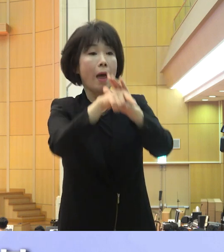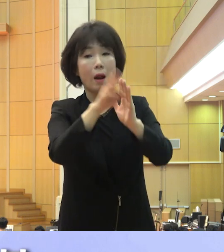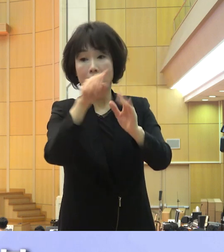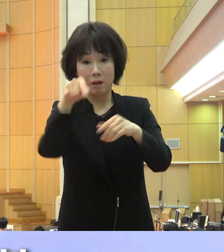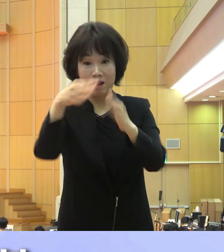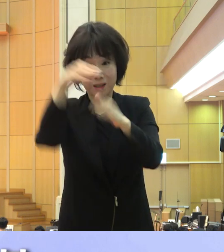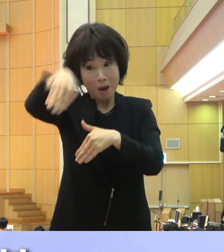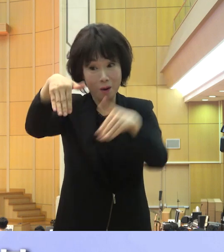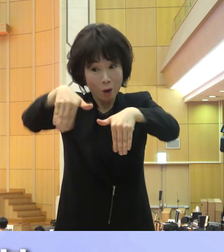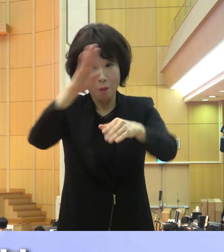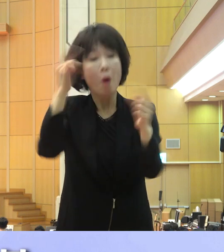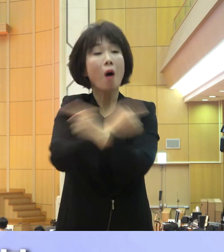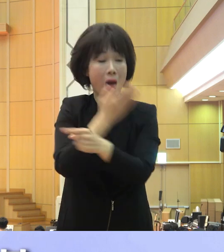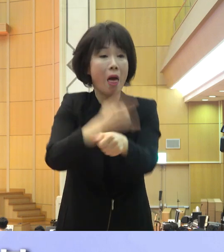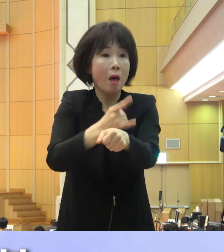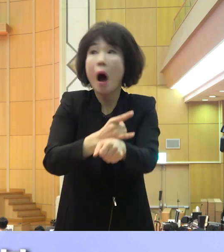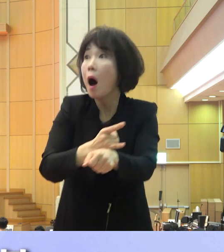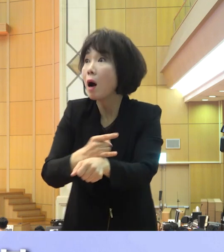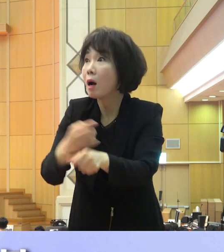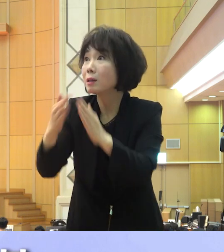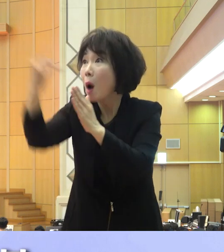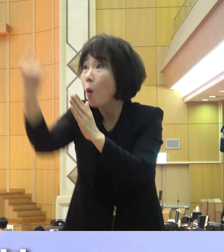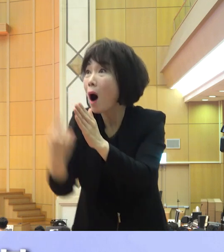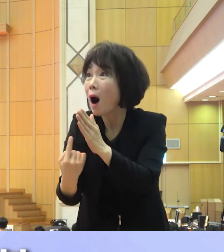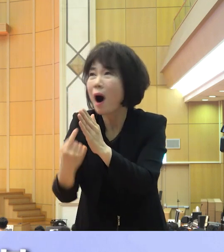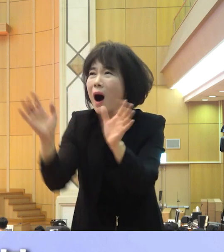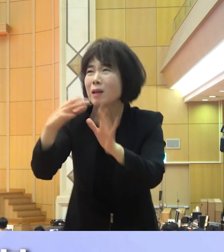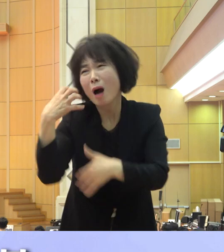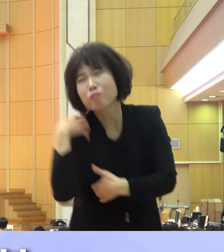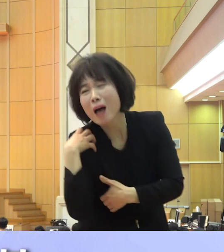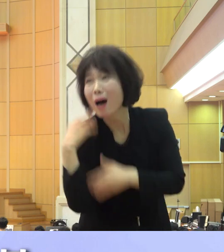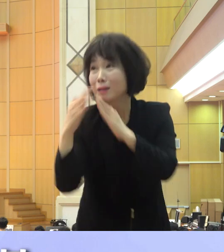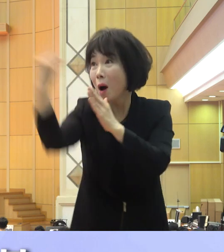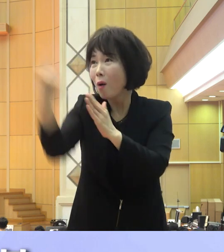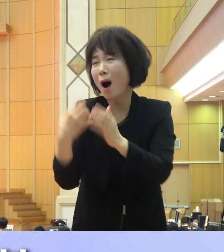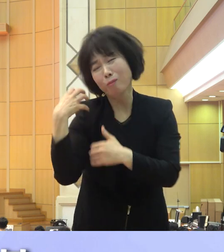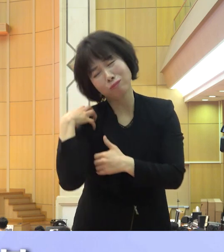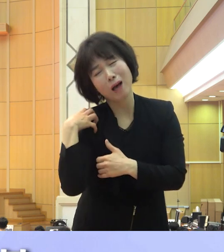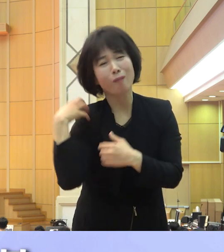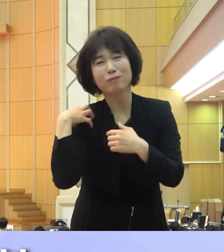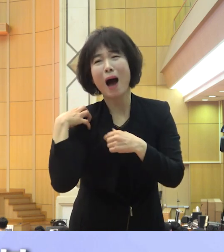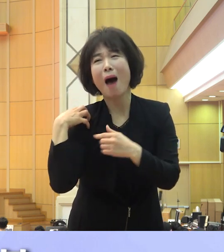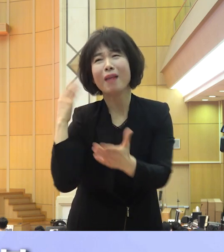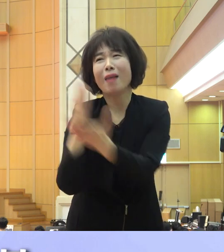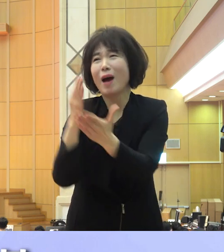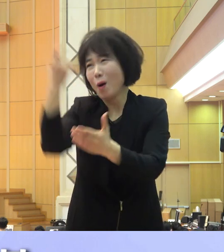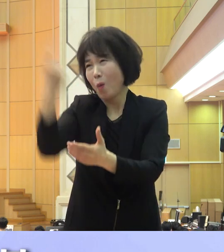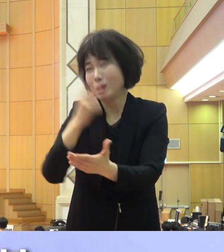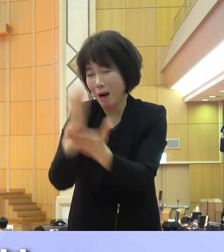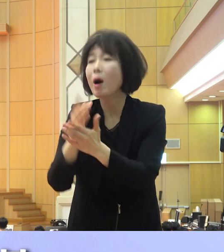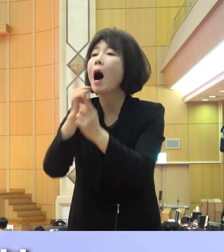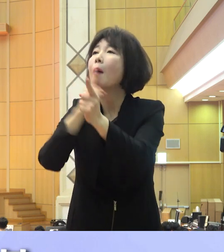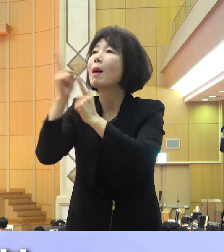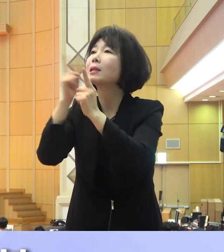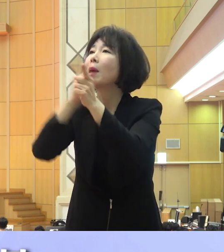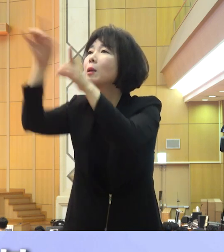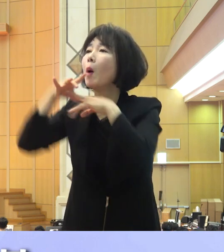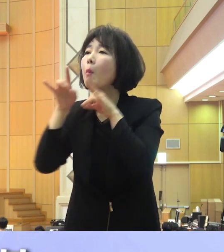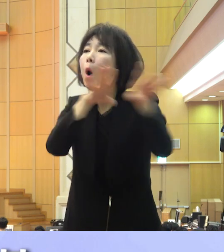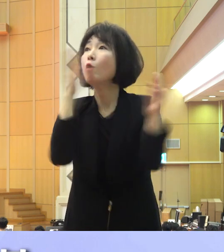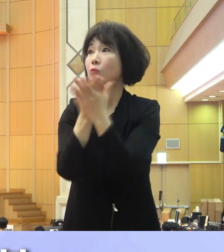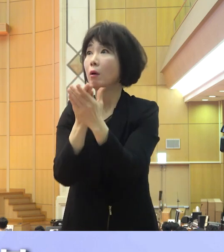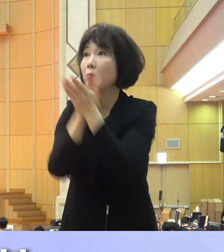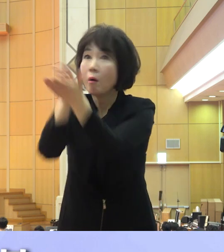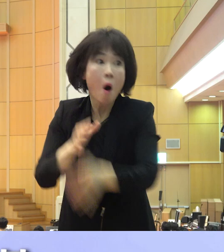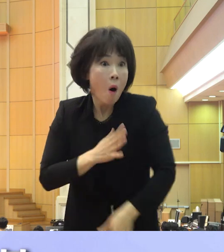내 하인을 고쳐주리라. 주여, 우리 집에 들어오심을 감당치 못하겠사오니 말씀으로만